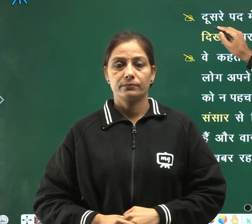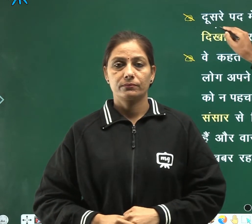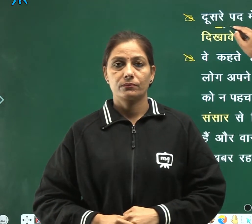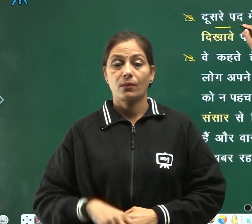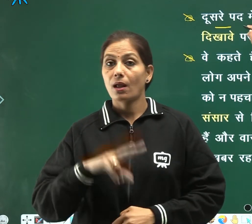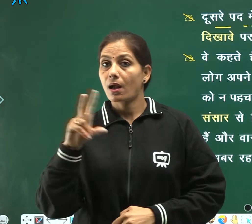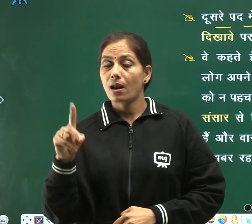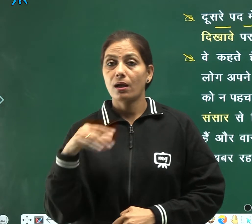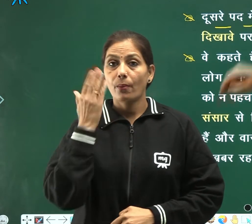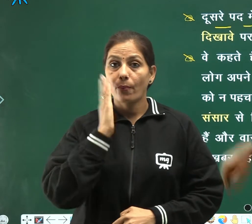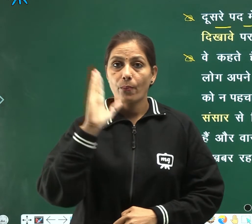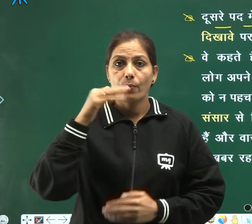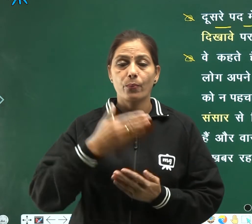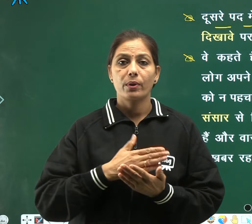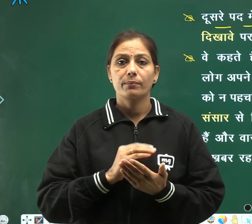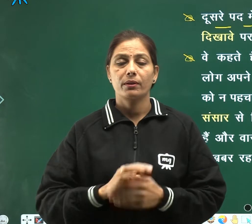दूसरे पद में